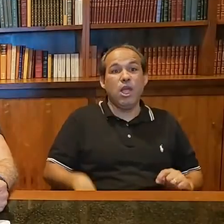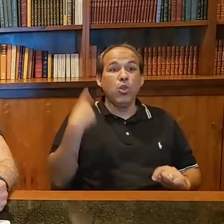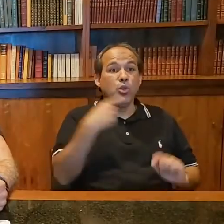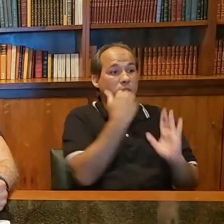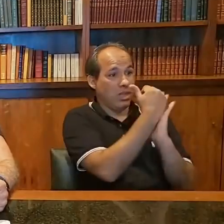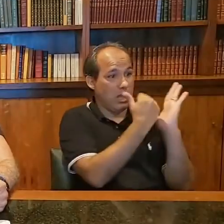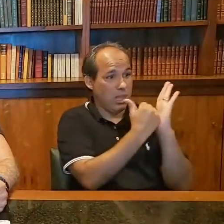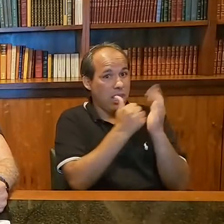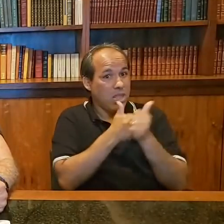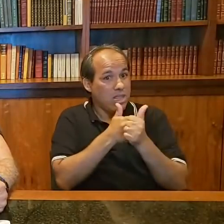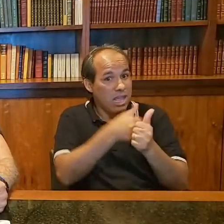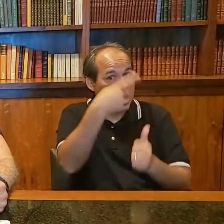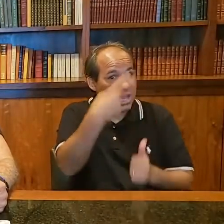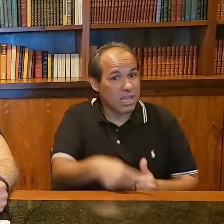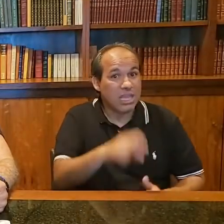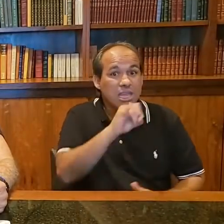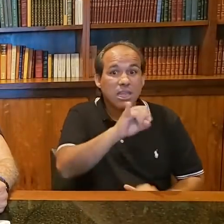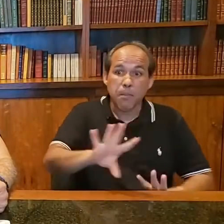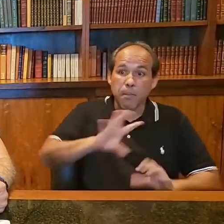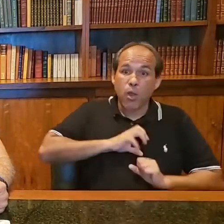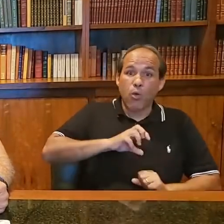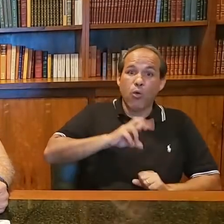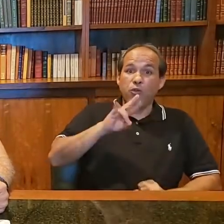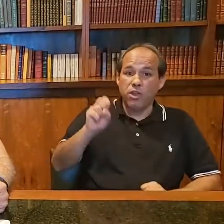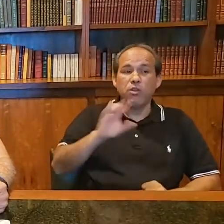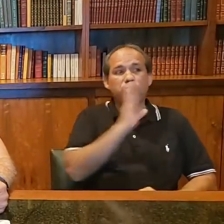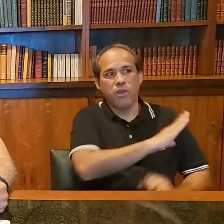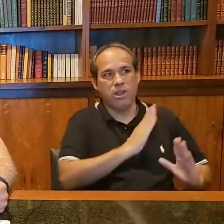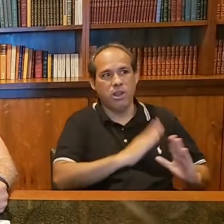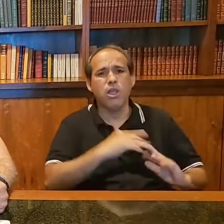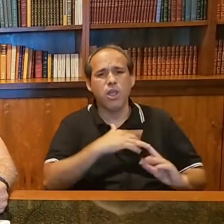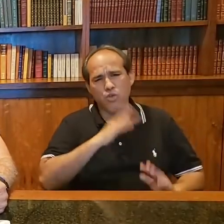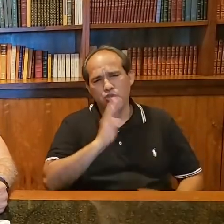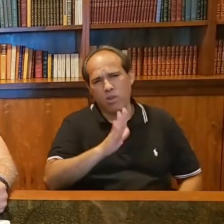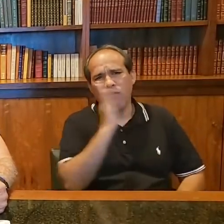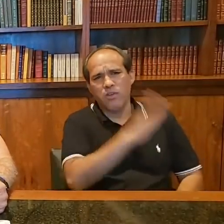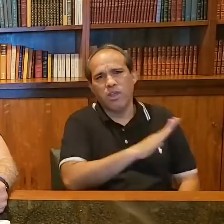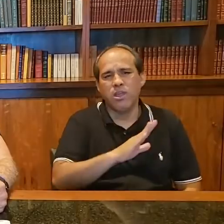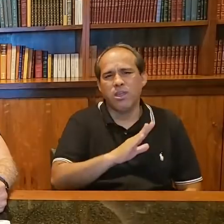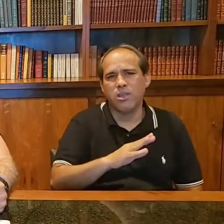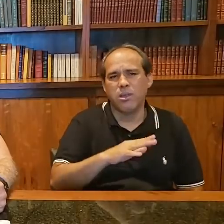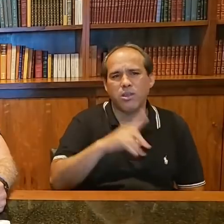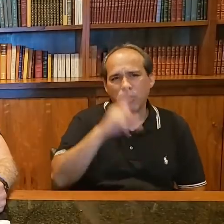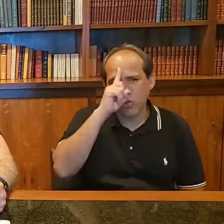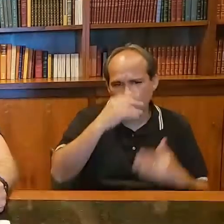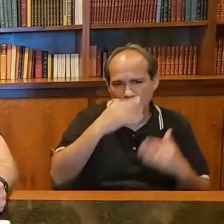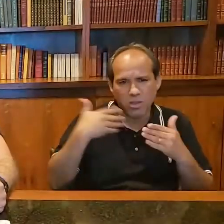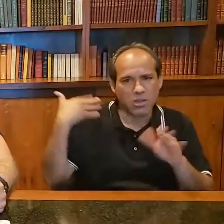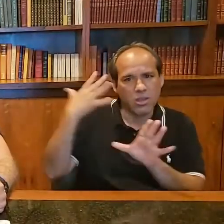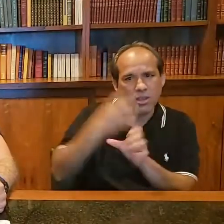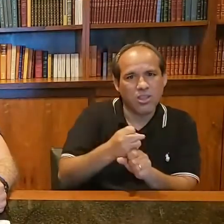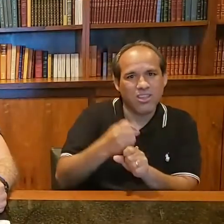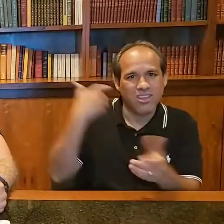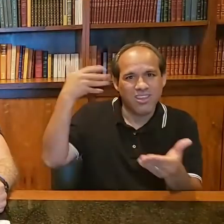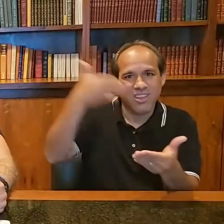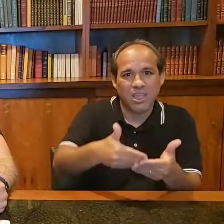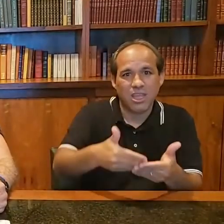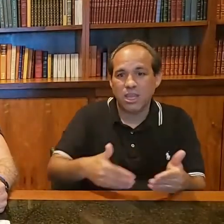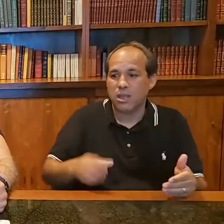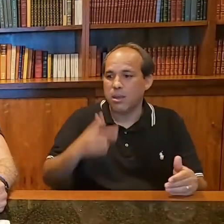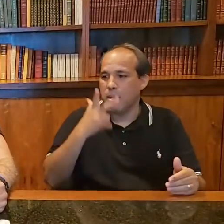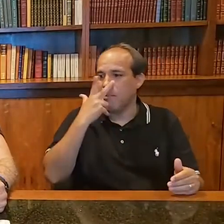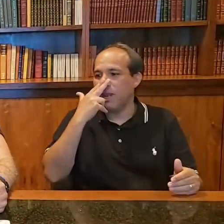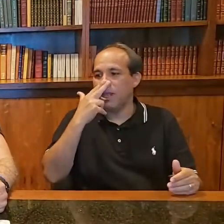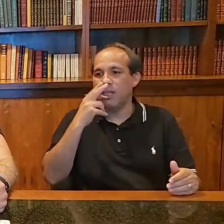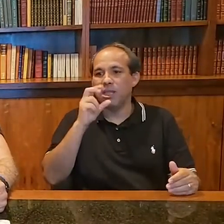casa. Eu fiquei em casa 9 dias. Tu ficou em casa. Fiquei. Então, não é... Aqui dá a entender até que